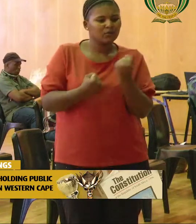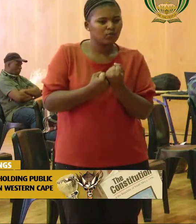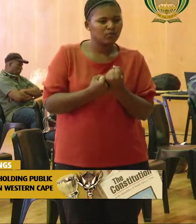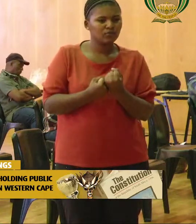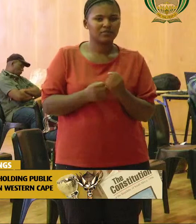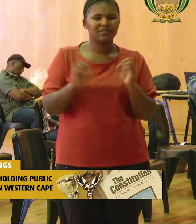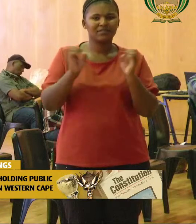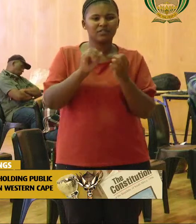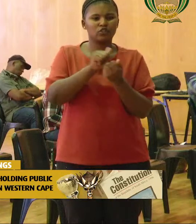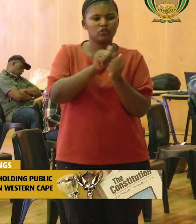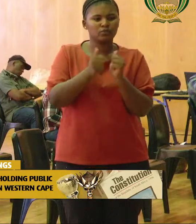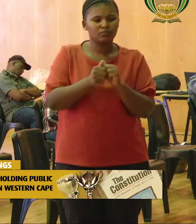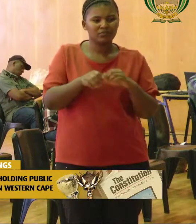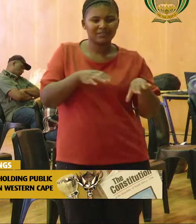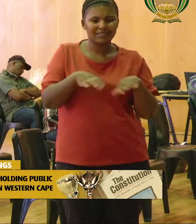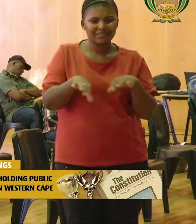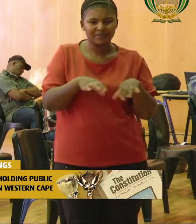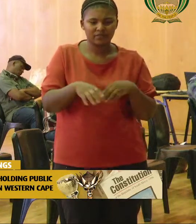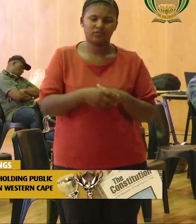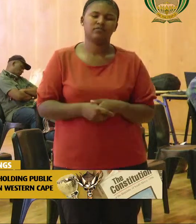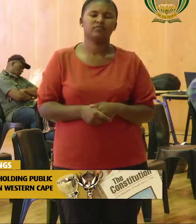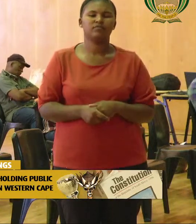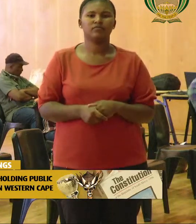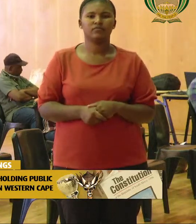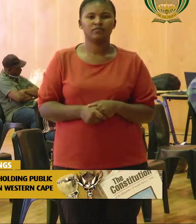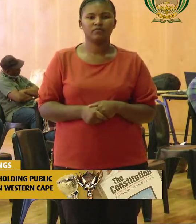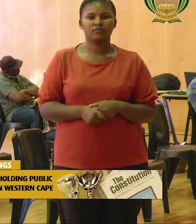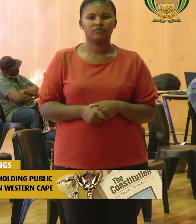sportactiviteiten, is bezig om achteruit te gaan.